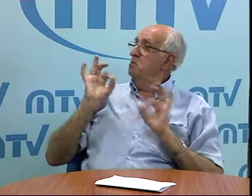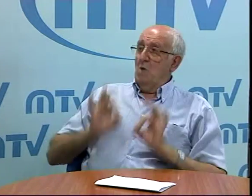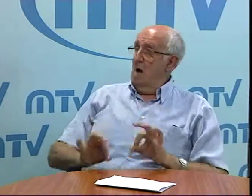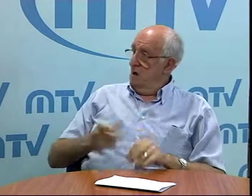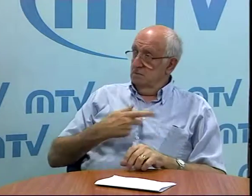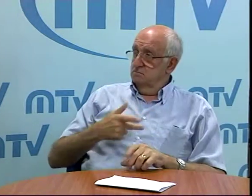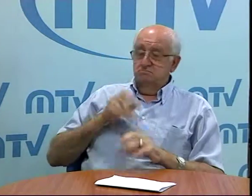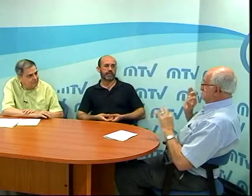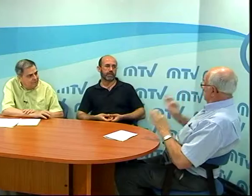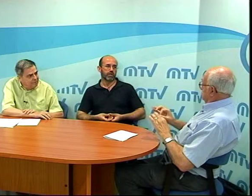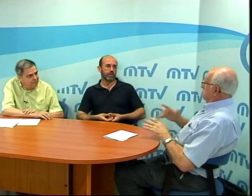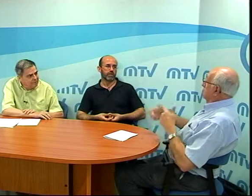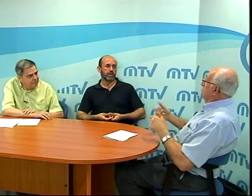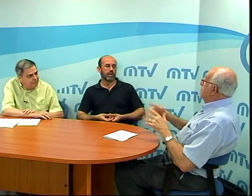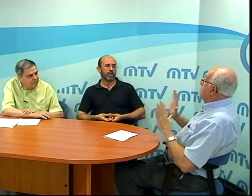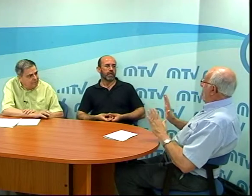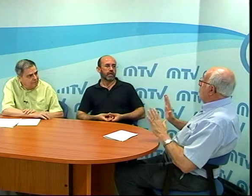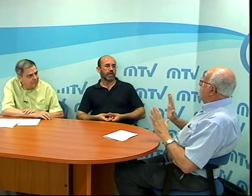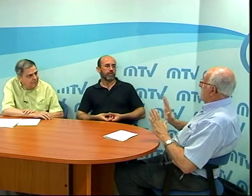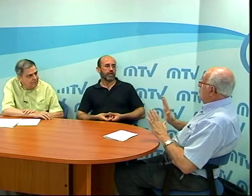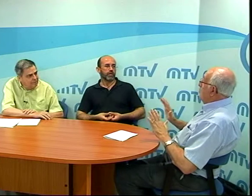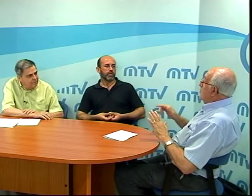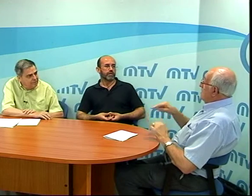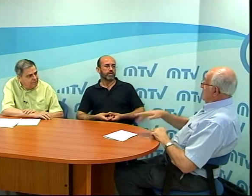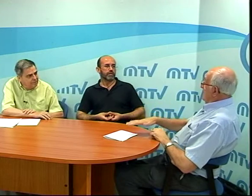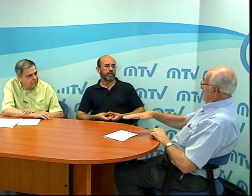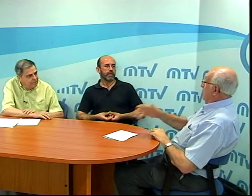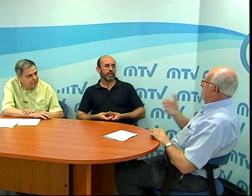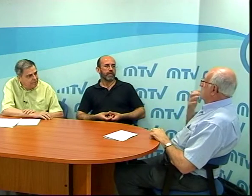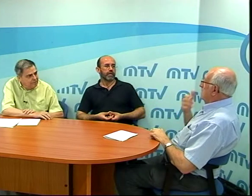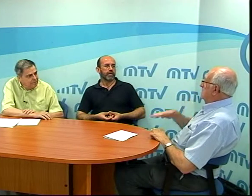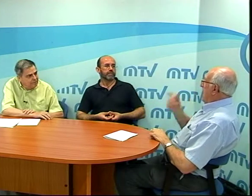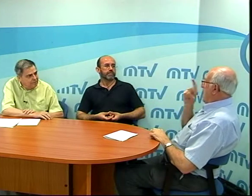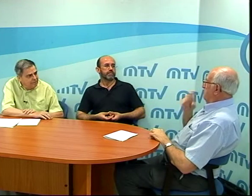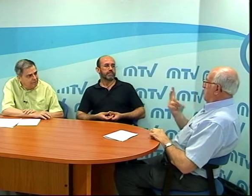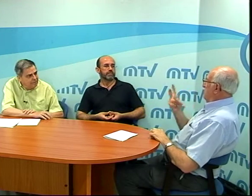vive en la sociedad, ¿no? Exactamente lo mismo. Pero